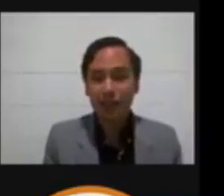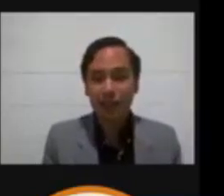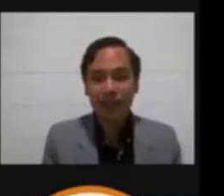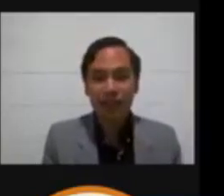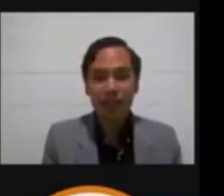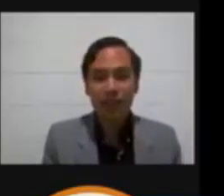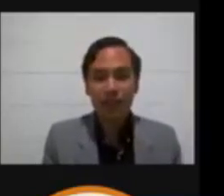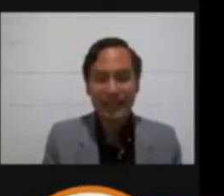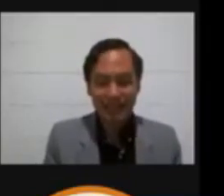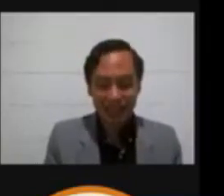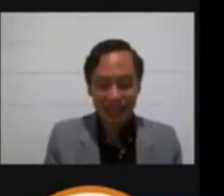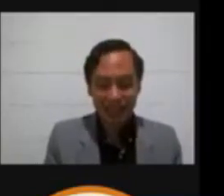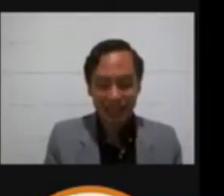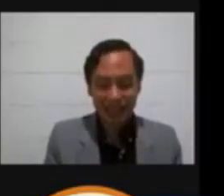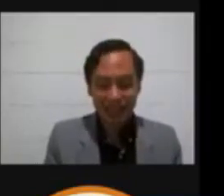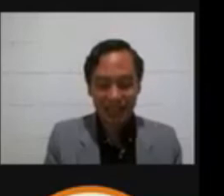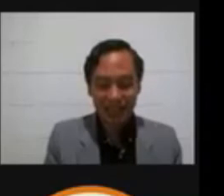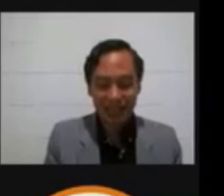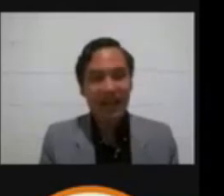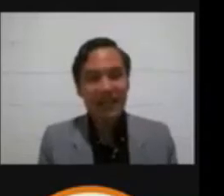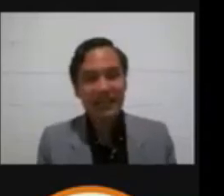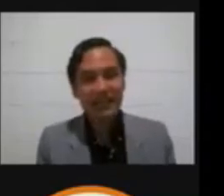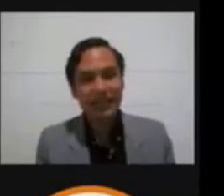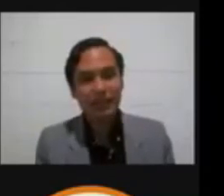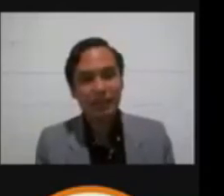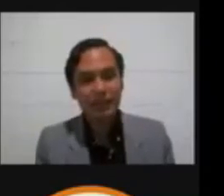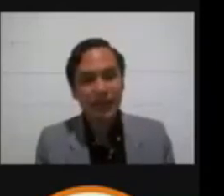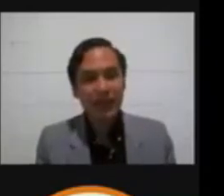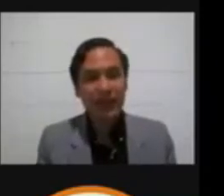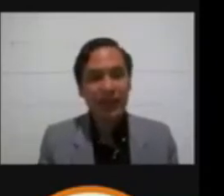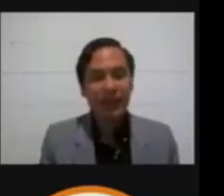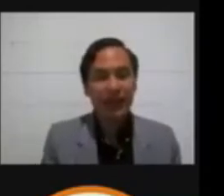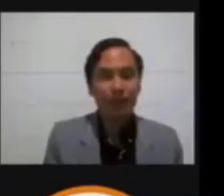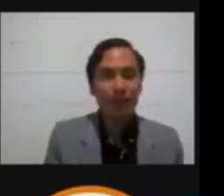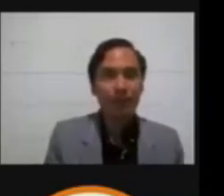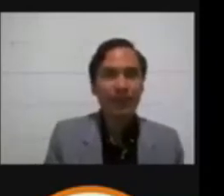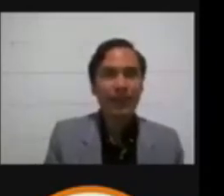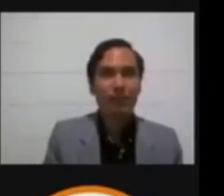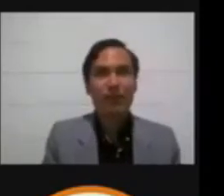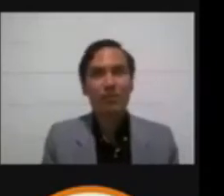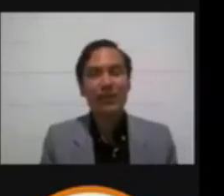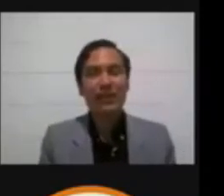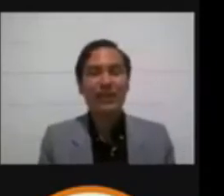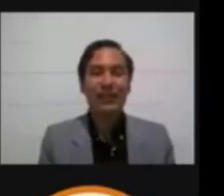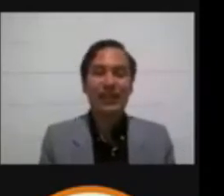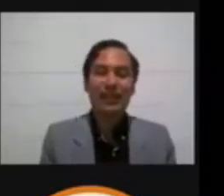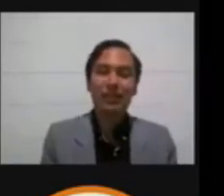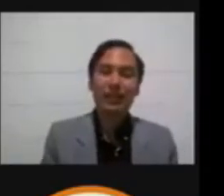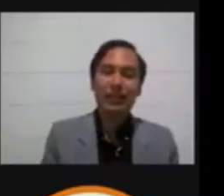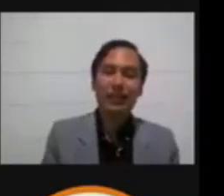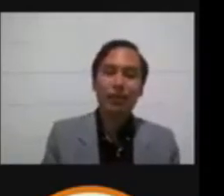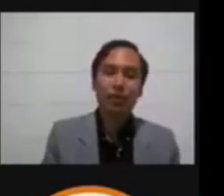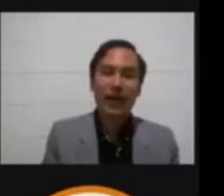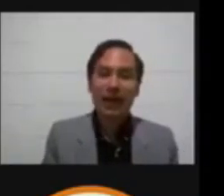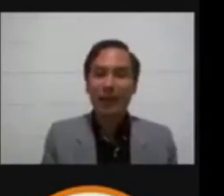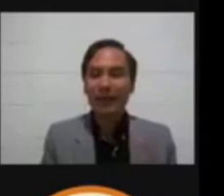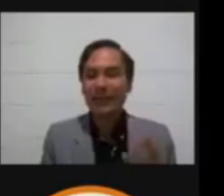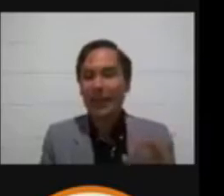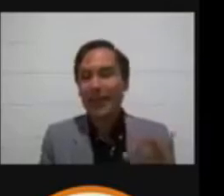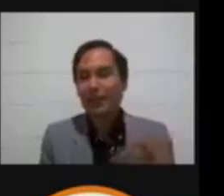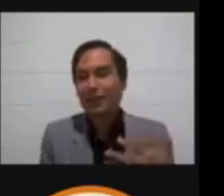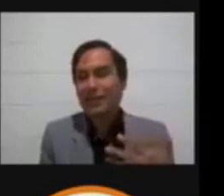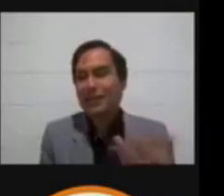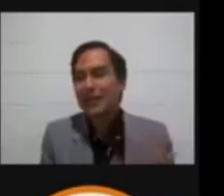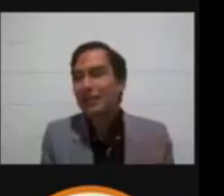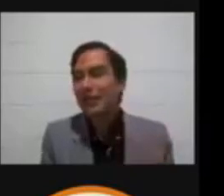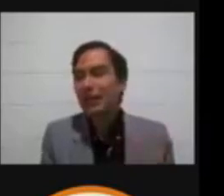ejemplo, podemos decir, ay, sí, pero mira, aquí el lugar para entrar